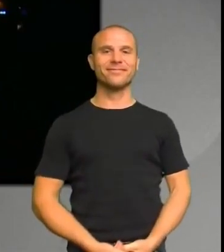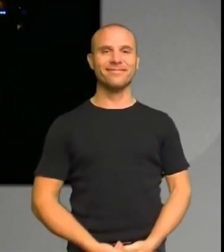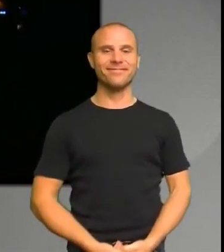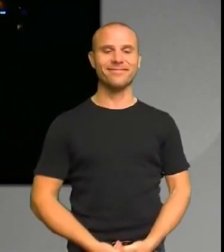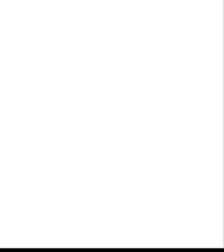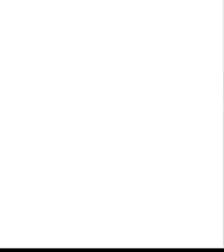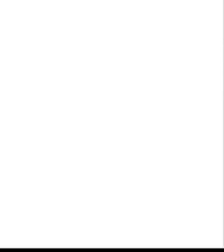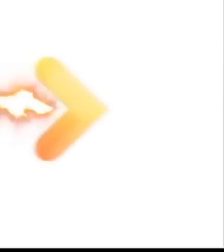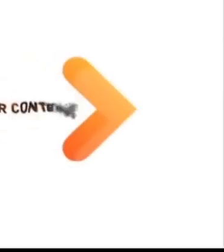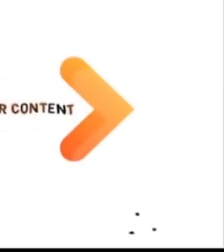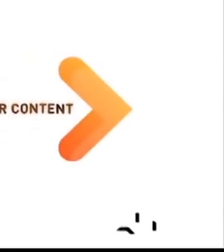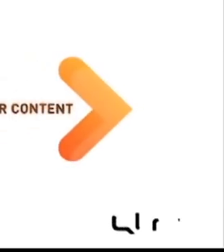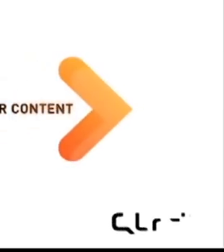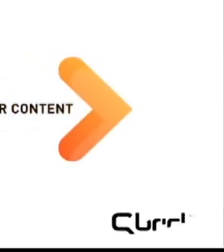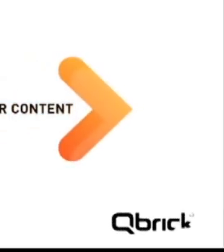Tack.